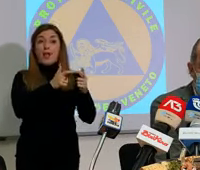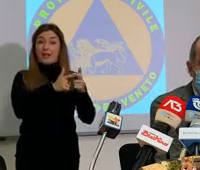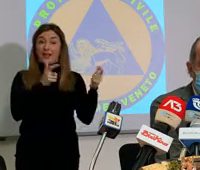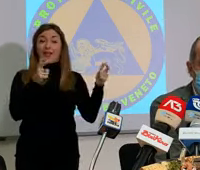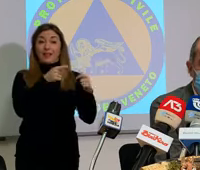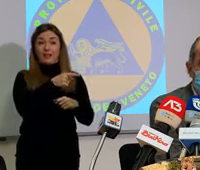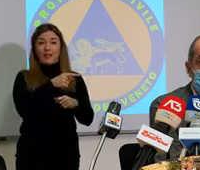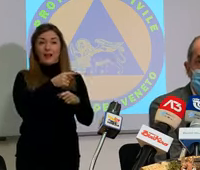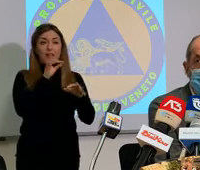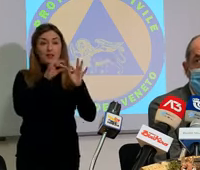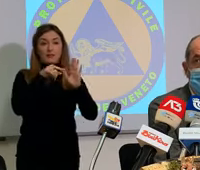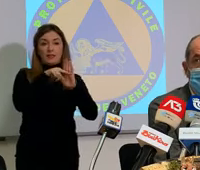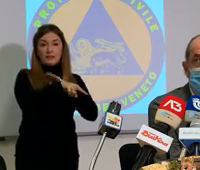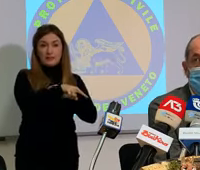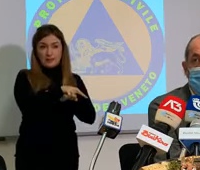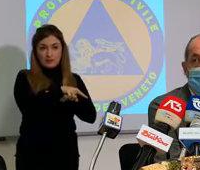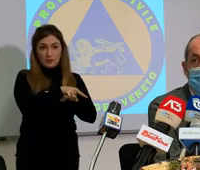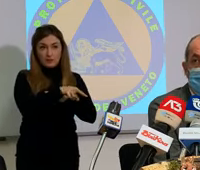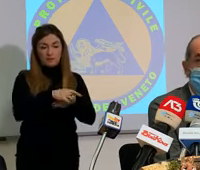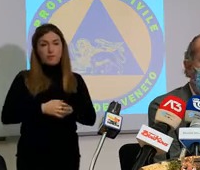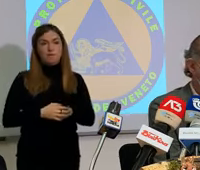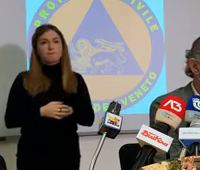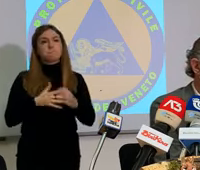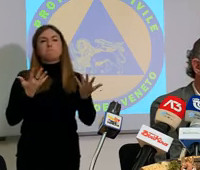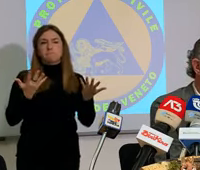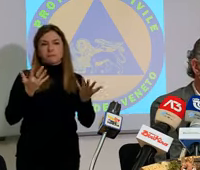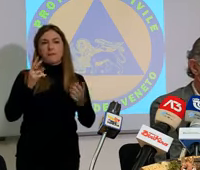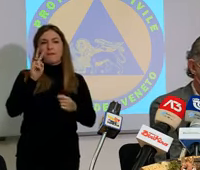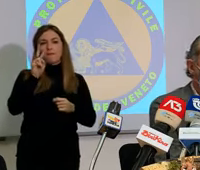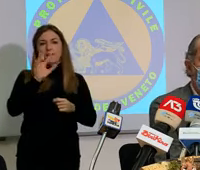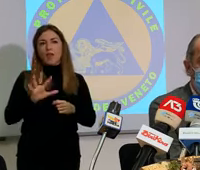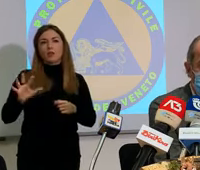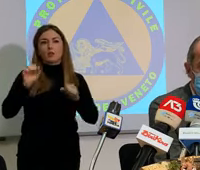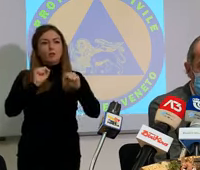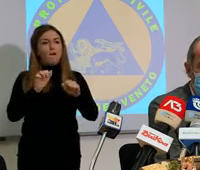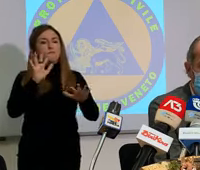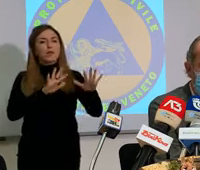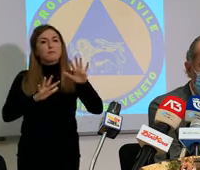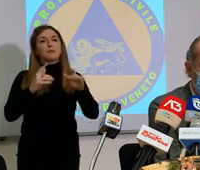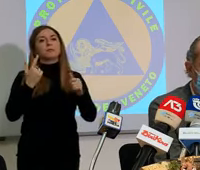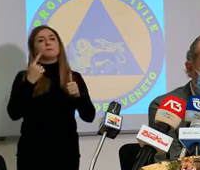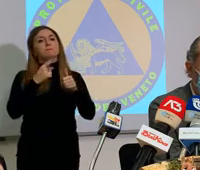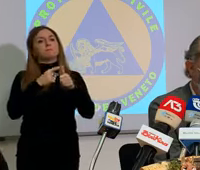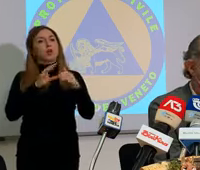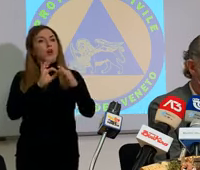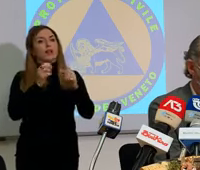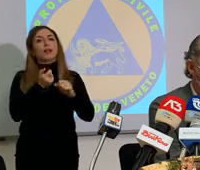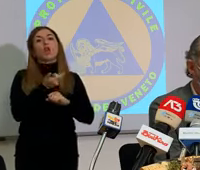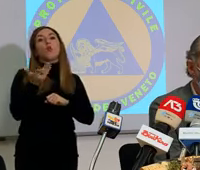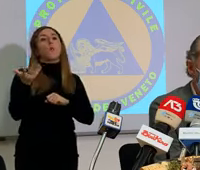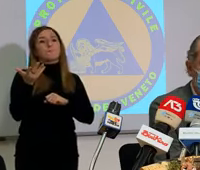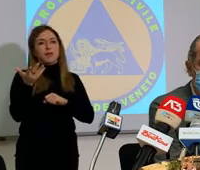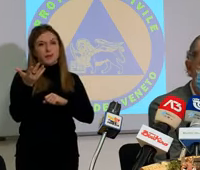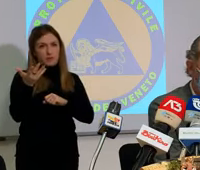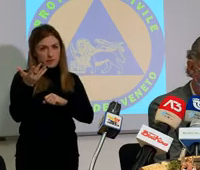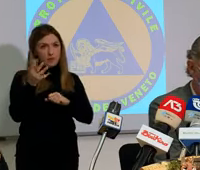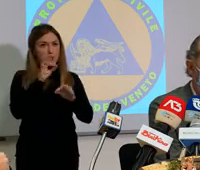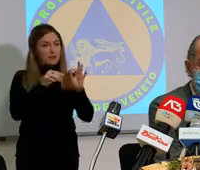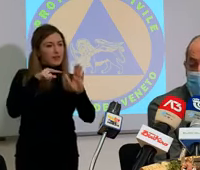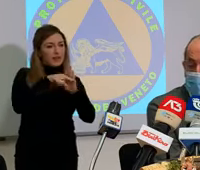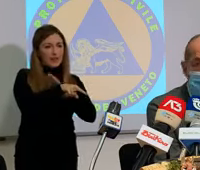delle terapie intensive in maniera tale che i veneti possono avere informazioni rispetto ai numeri ai contingenti di terapie intensive